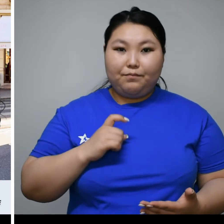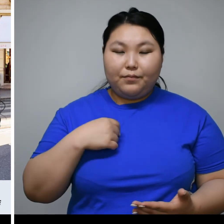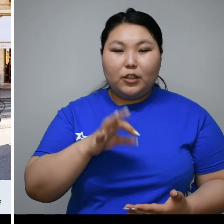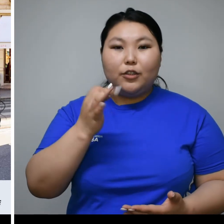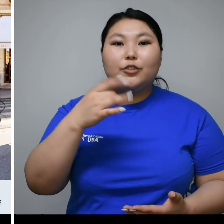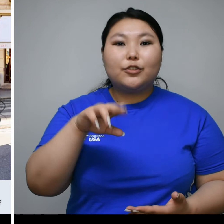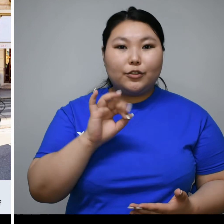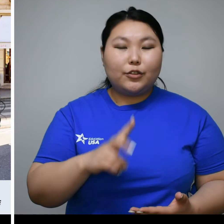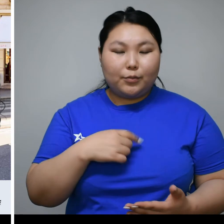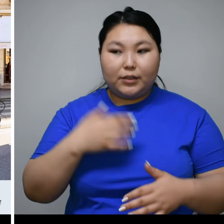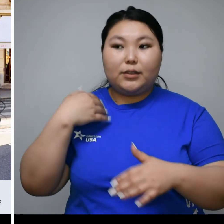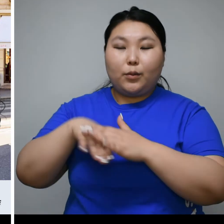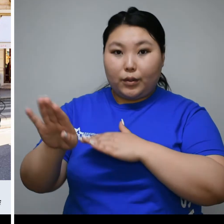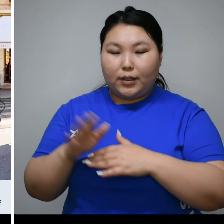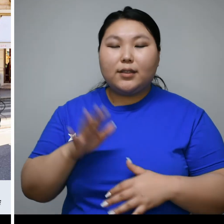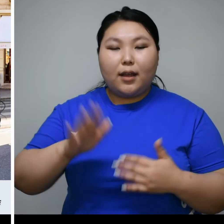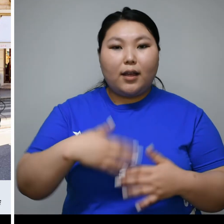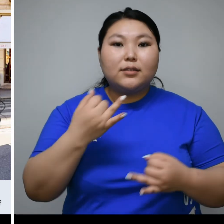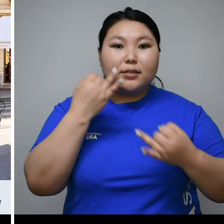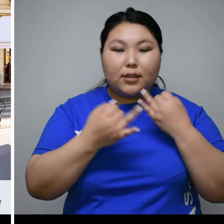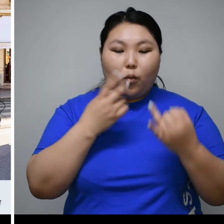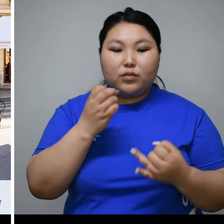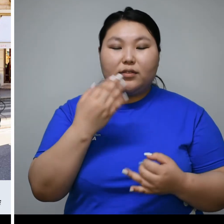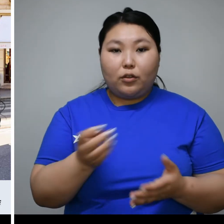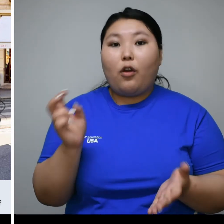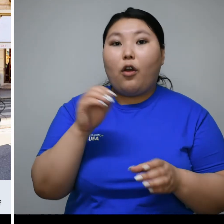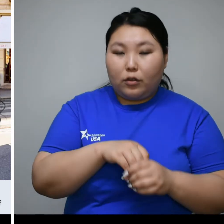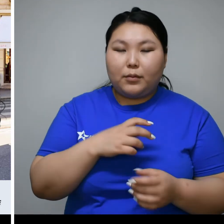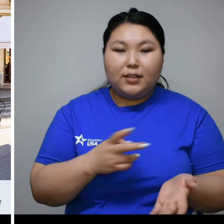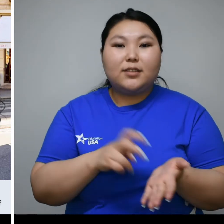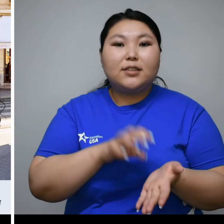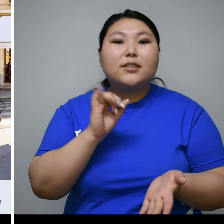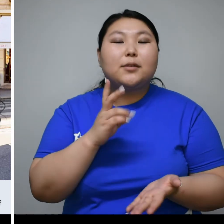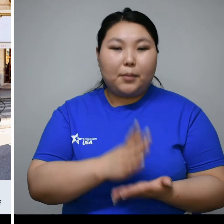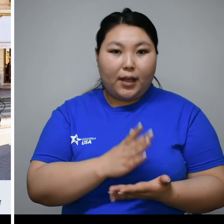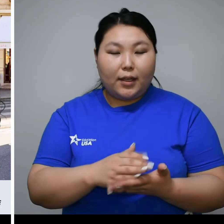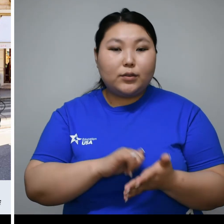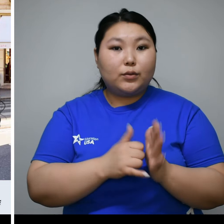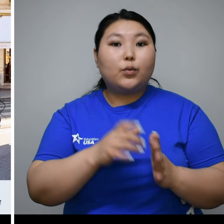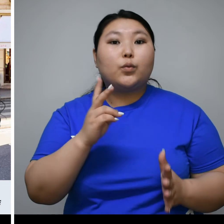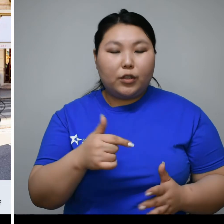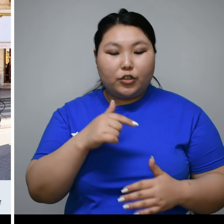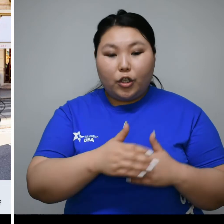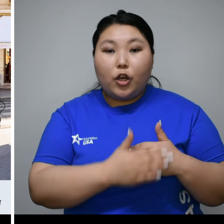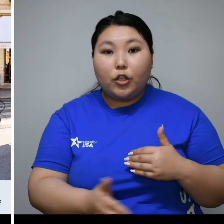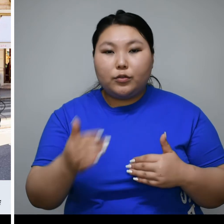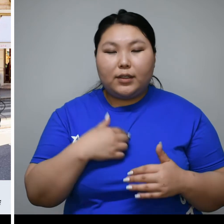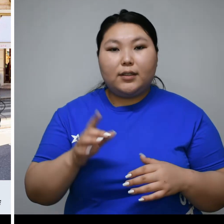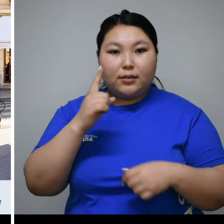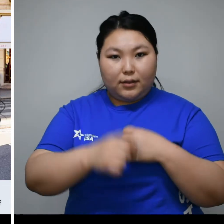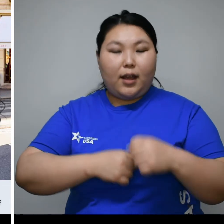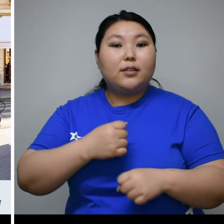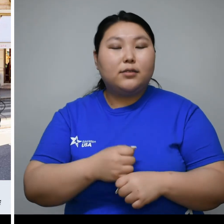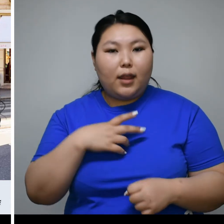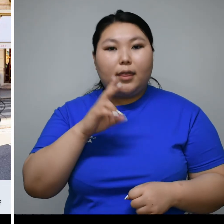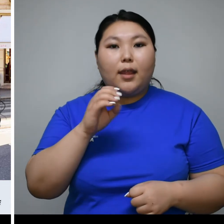бол одоо ингээд өргөдлөө явуулаад дараа нь ярилцсан үе шатанд ороод тэгээд тэнцчихсэн байгаа гэсэн үг. За үүнээс хойш одоо би